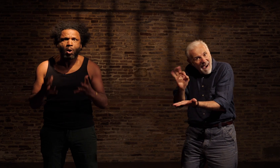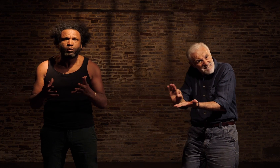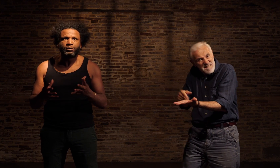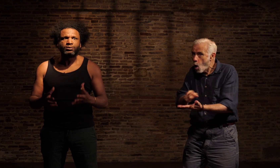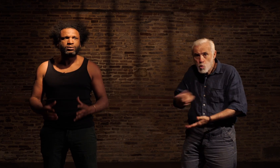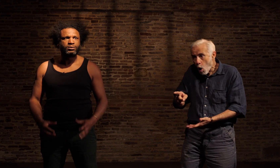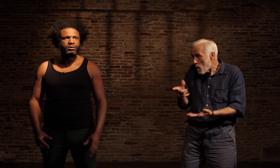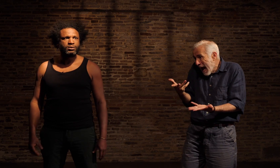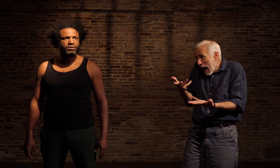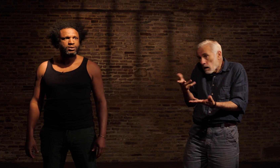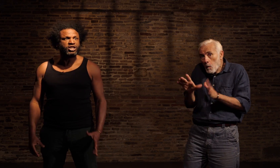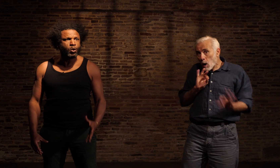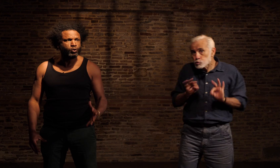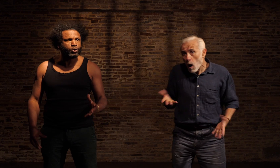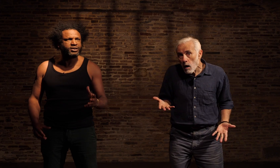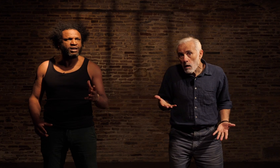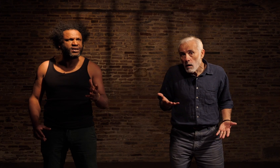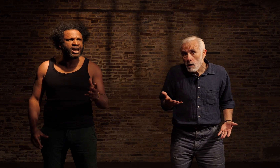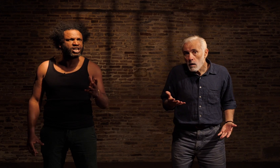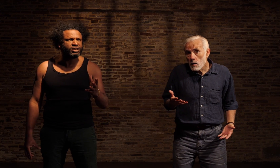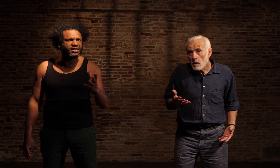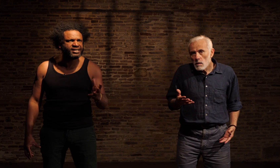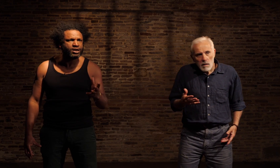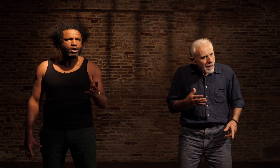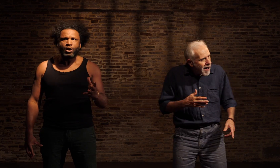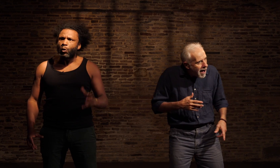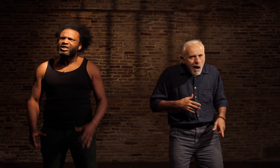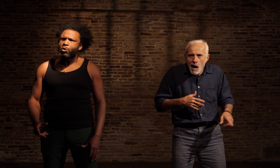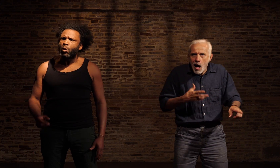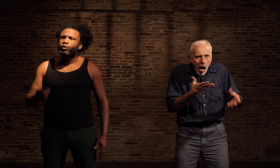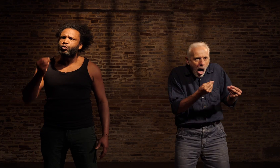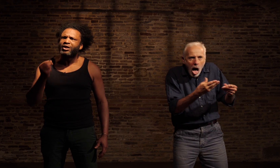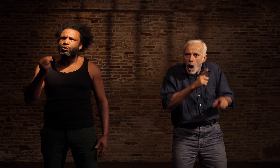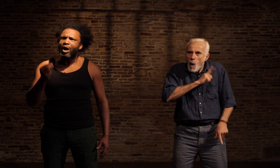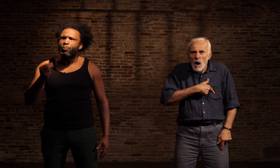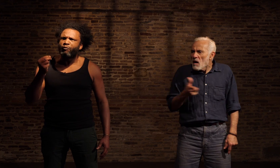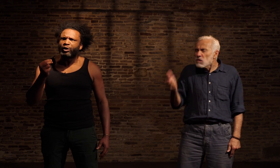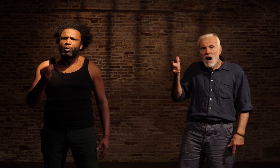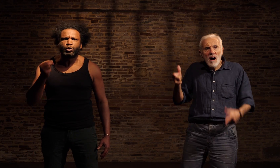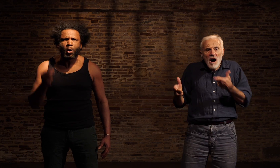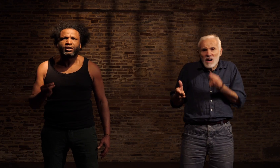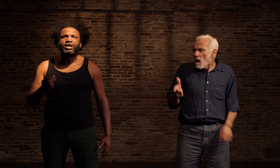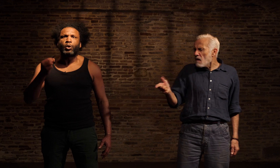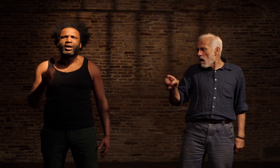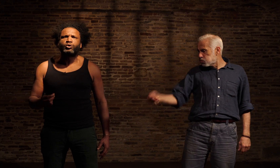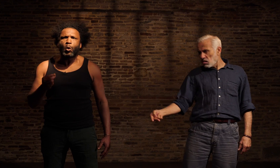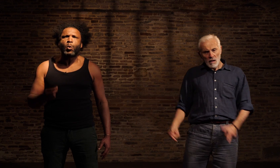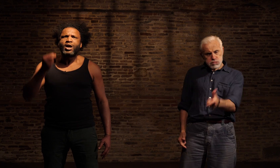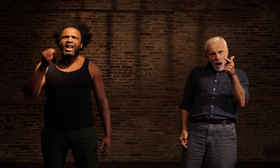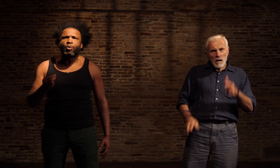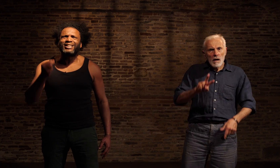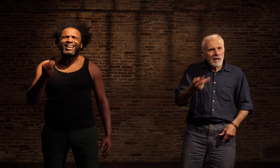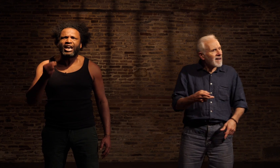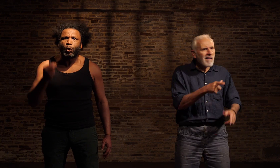réellement j'ai dit en outre que certains flics à la gâchette facile continueront de tuer des noirs le pur fragments du monde tant qu'ils auront